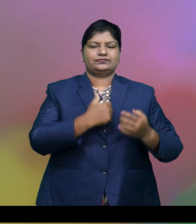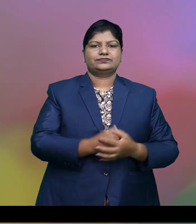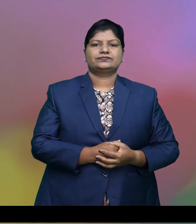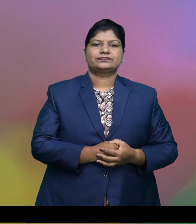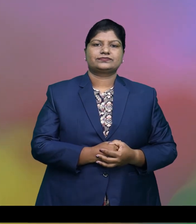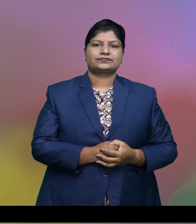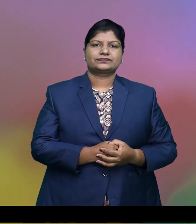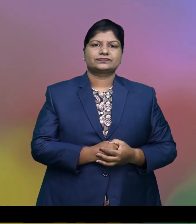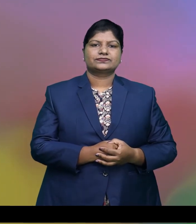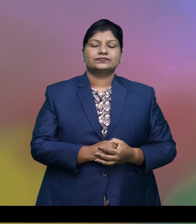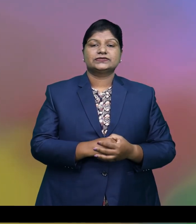హైపర్ టెన్షన్,